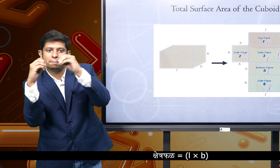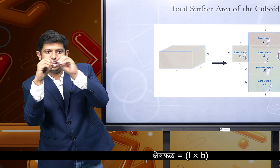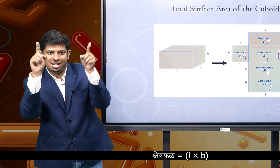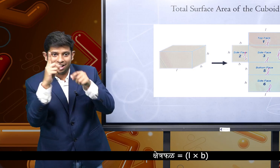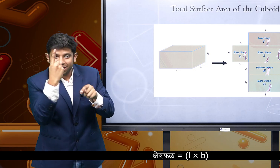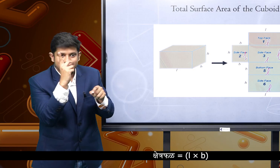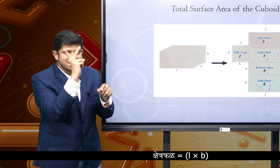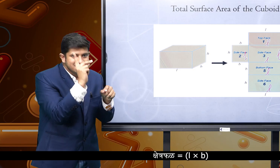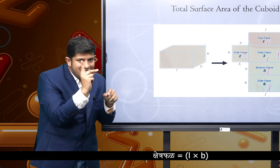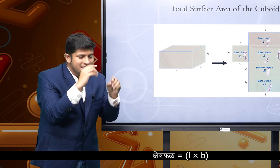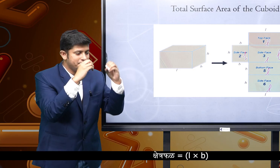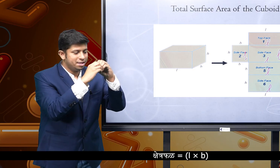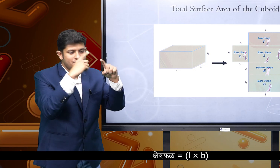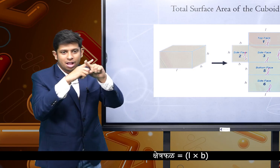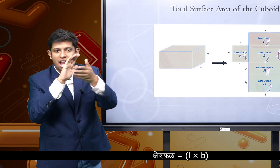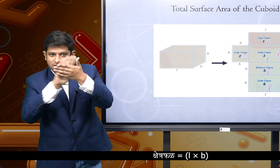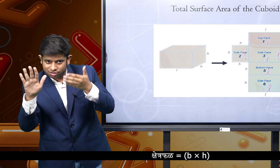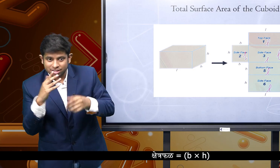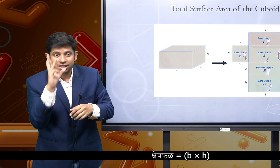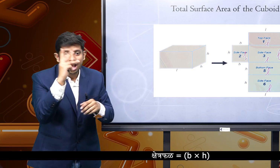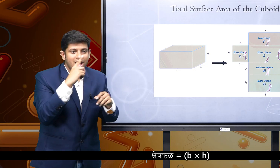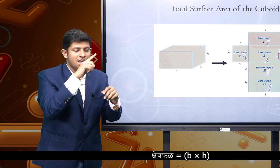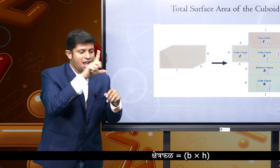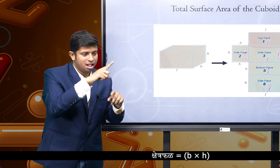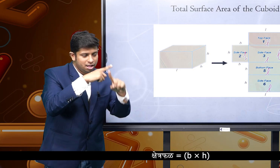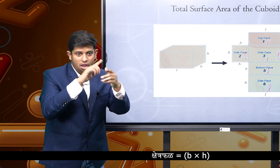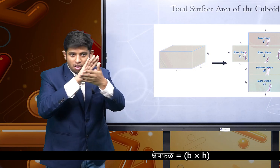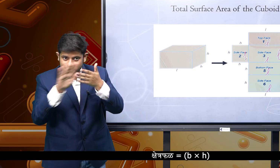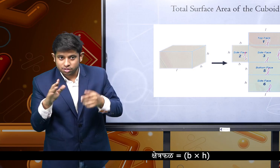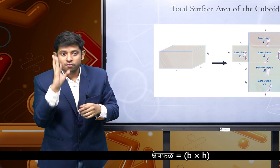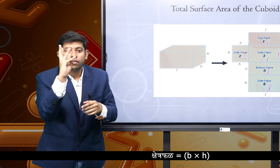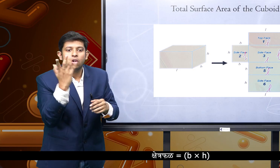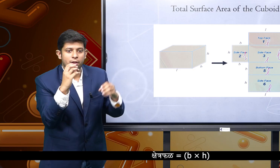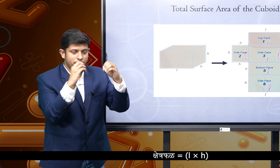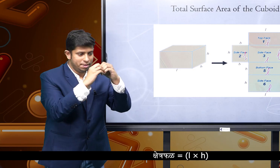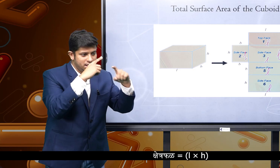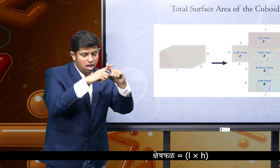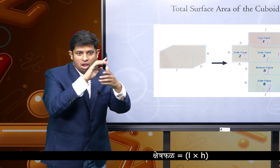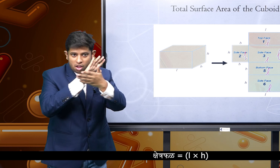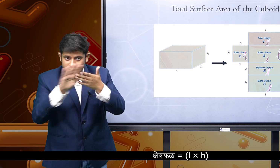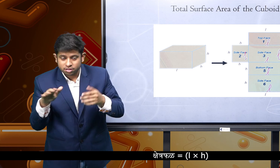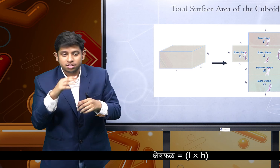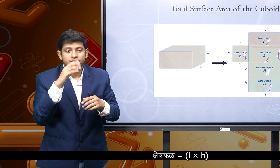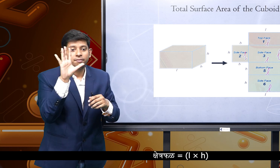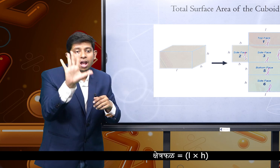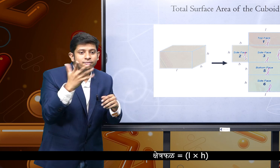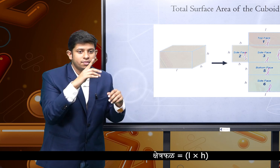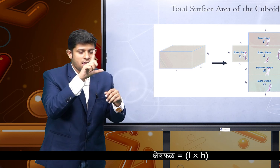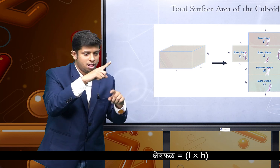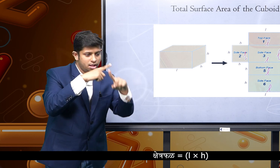क्षेत्रफळ बरोबर L गुणिले B, क्षेत्रफळ बरोबर B गुणिले H, क्षेत्रफळ बरोबर L गुणिले